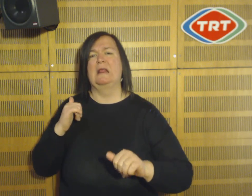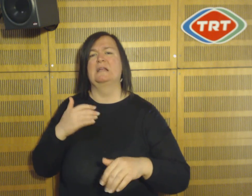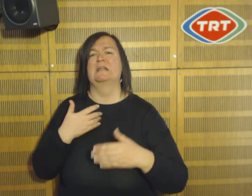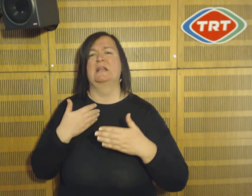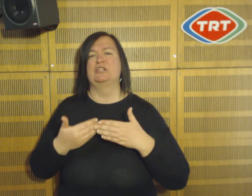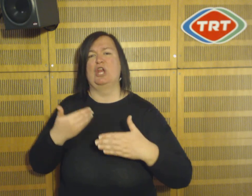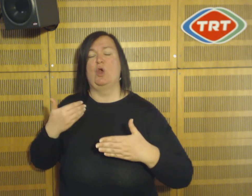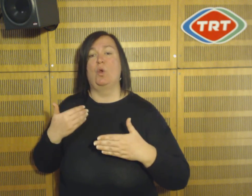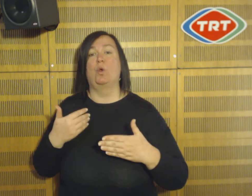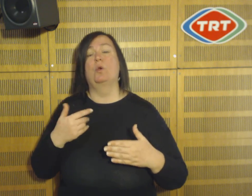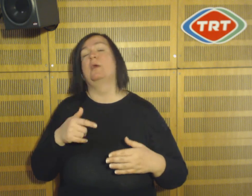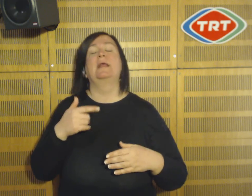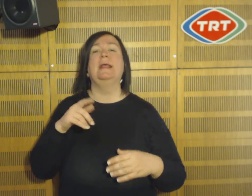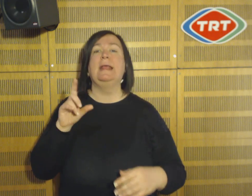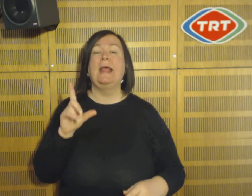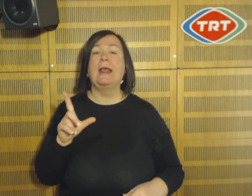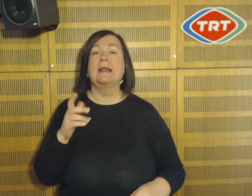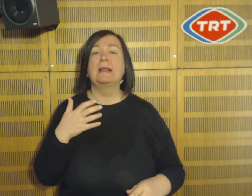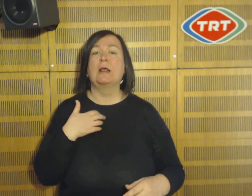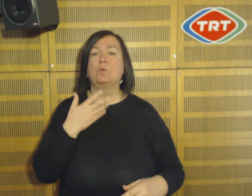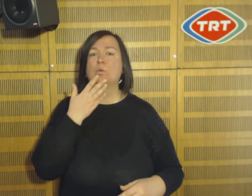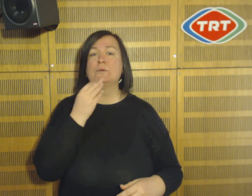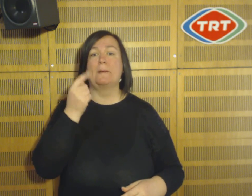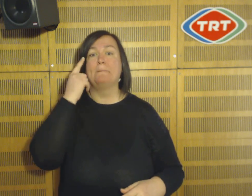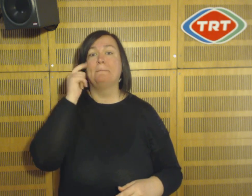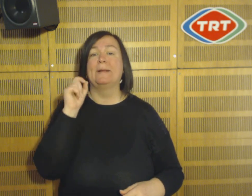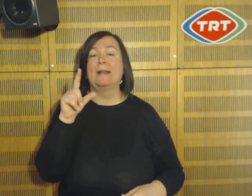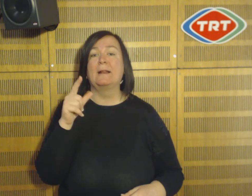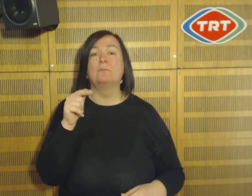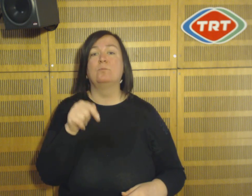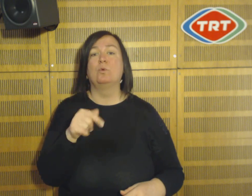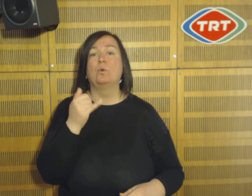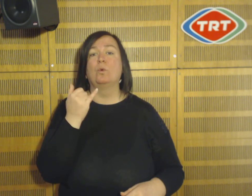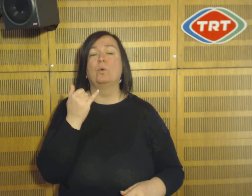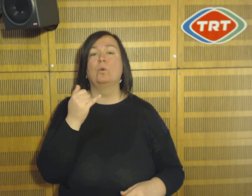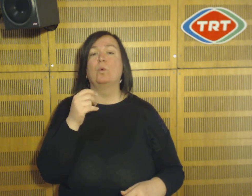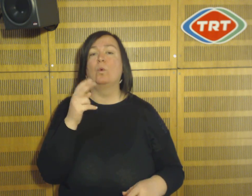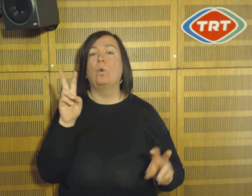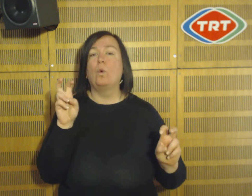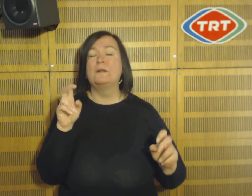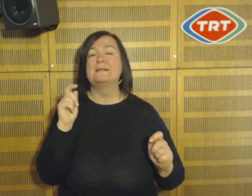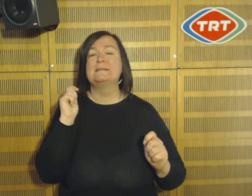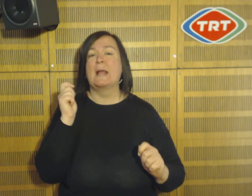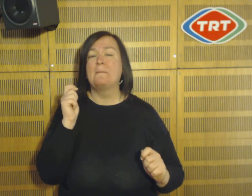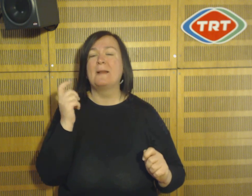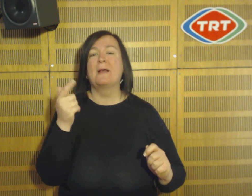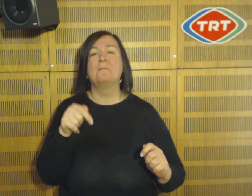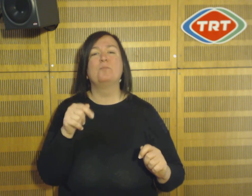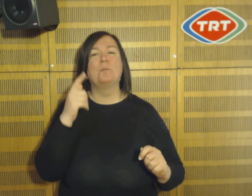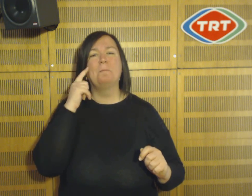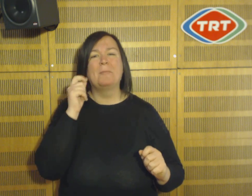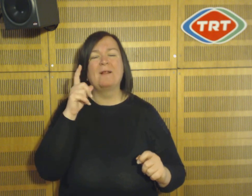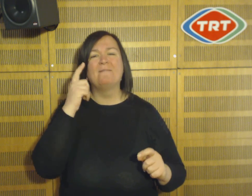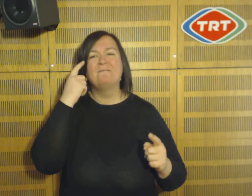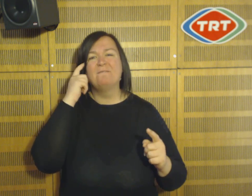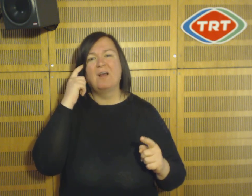Eee gerekli Eee güzel bir bilgilendirme le bu konuda Eee verilecek seminerlerle bilgilendirmeyi farkındalık